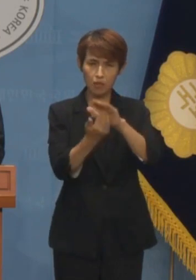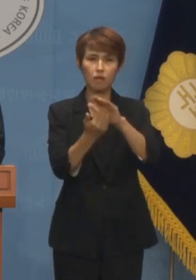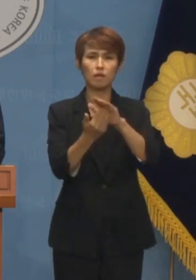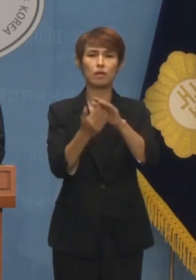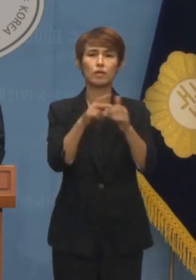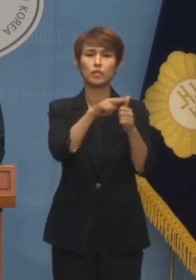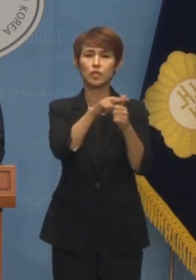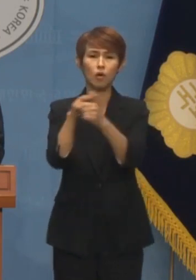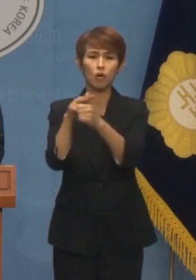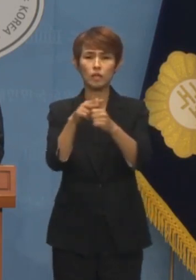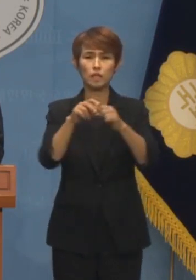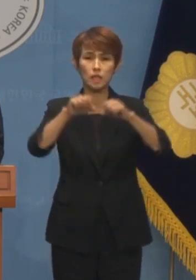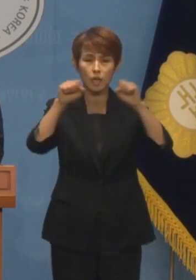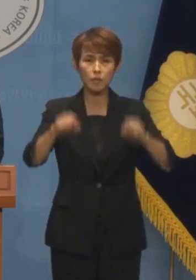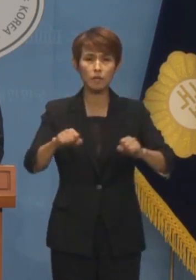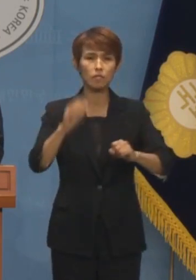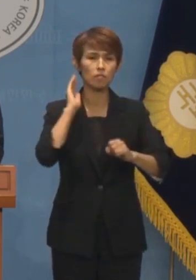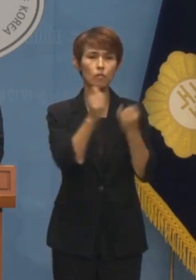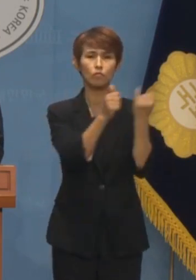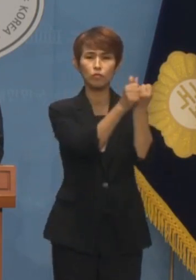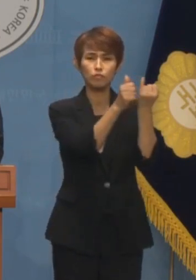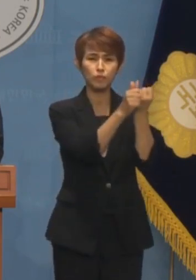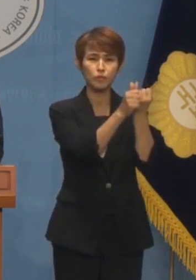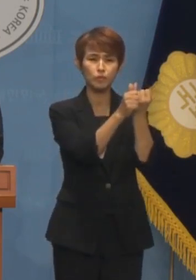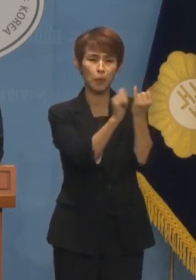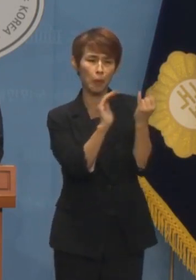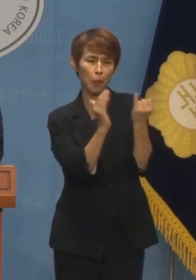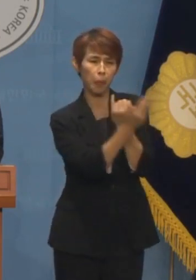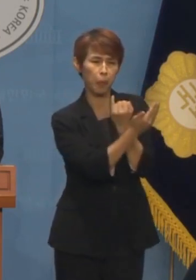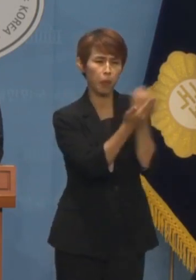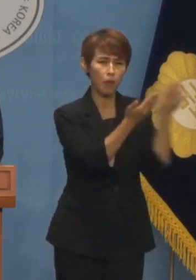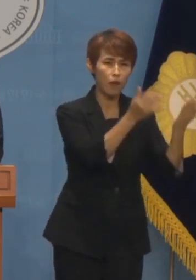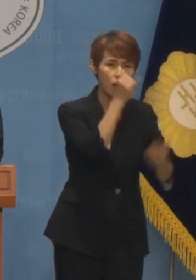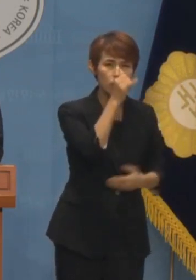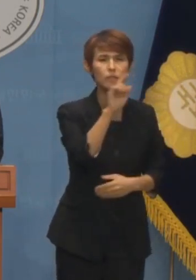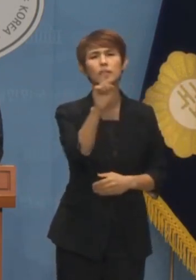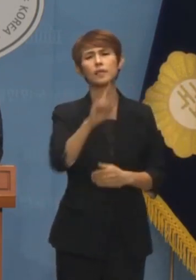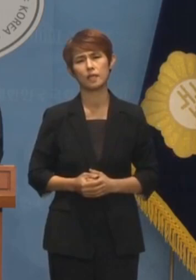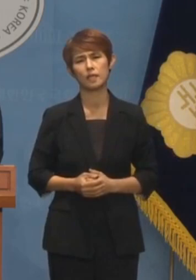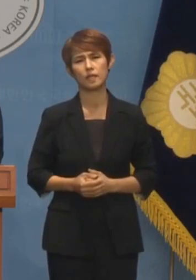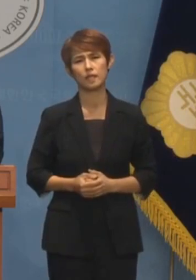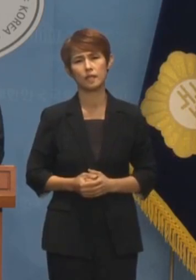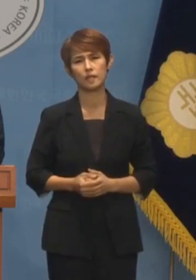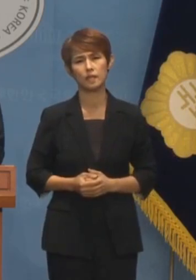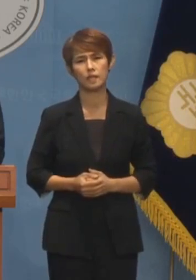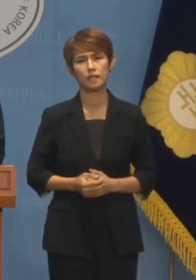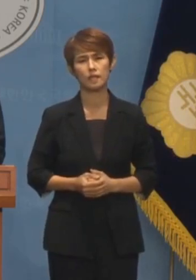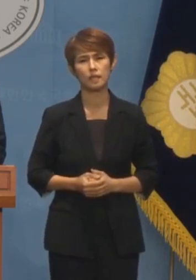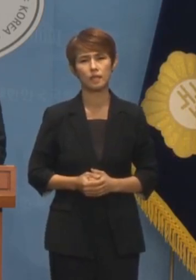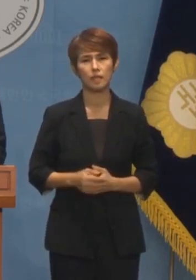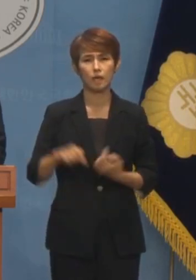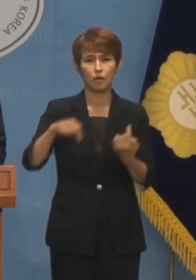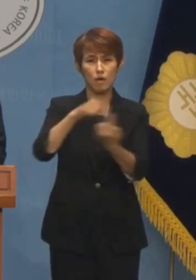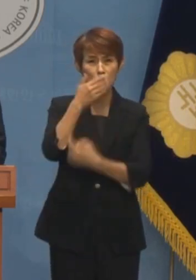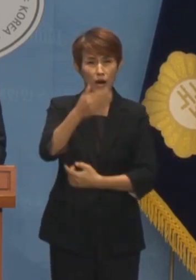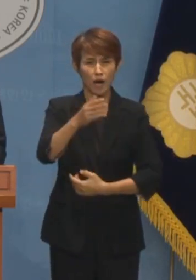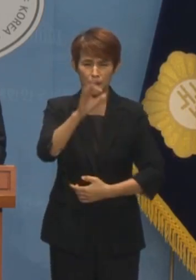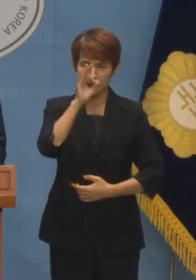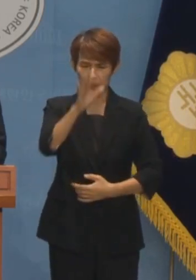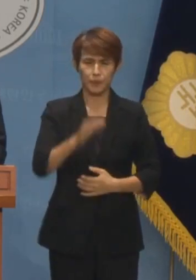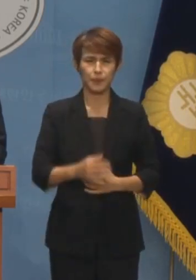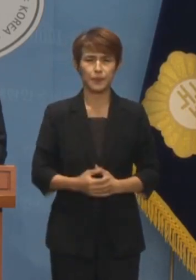시스템이 대통령 부부의 비위 행위 수습하는 데는 몰두하고 있는 상황이니 무엇 하나로 돌아갈 리가 만무합니다.